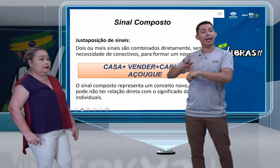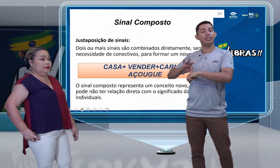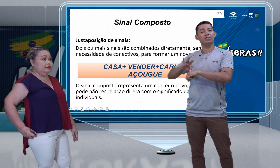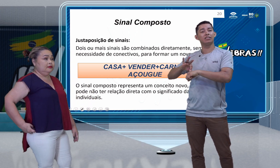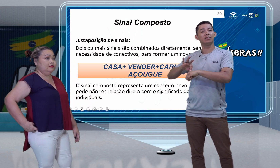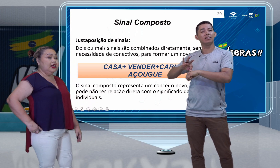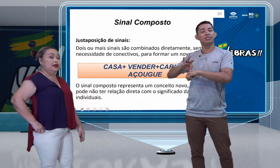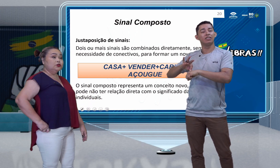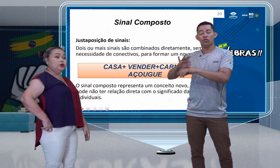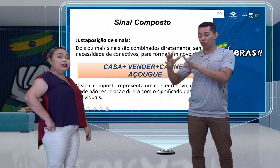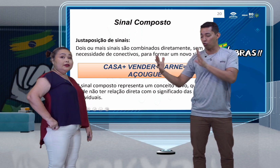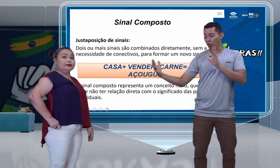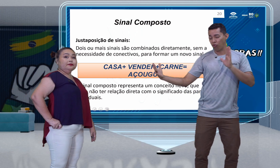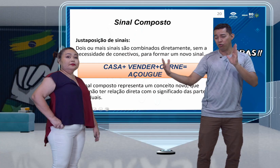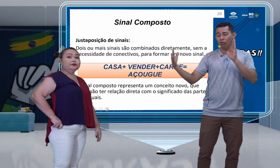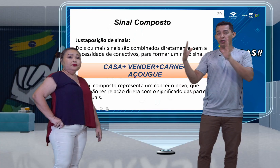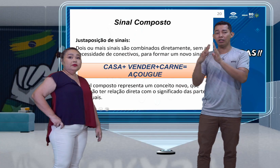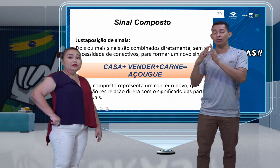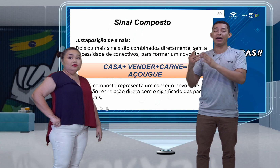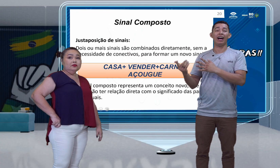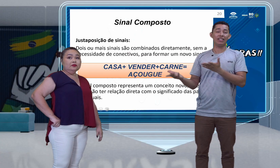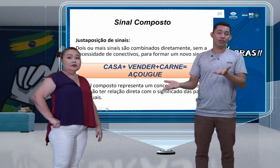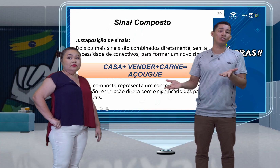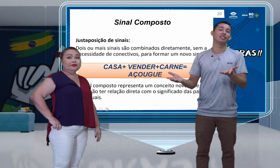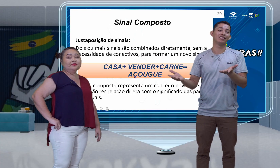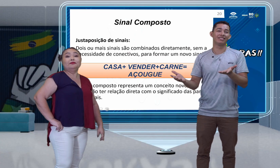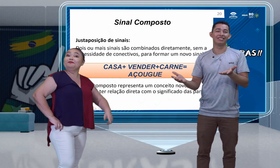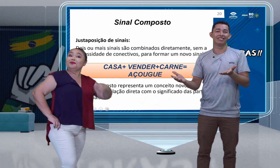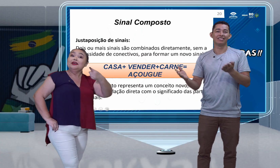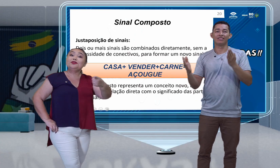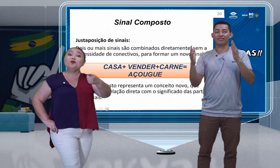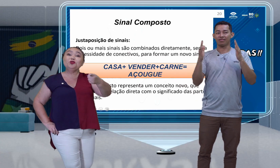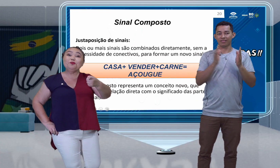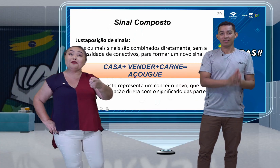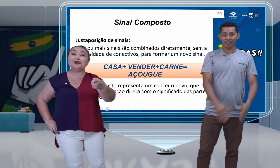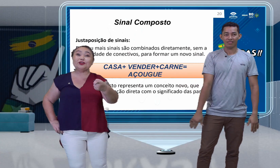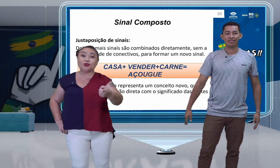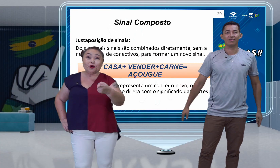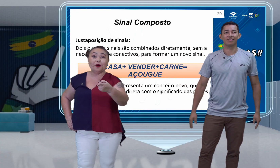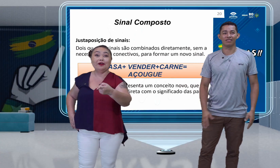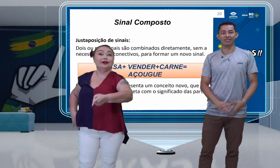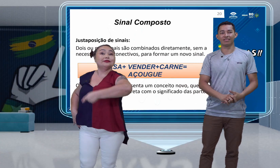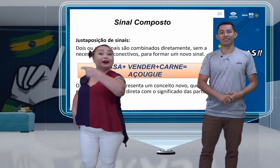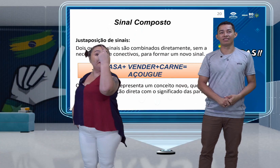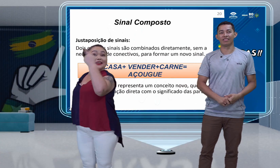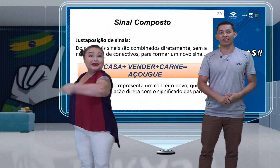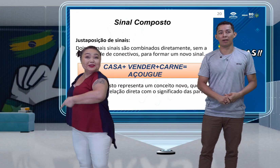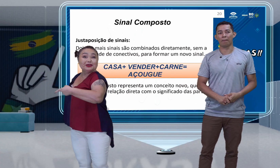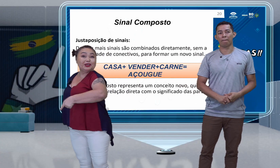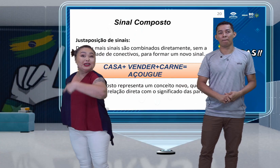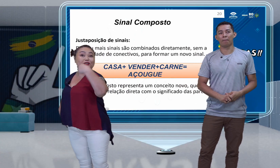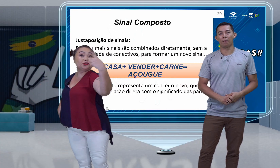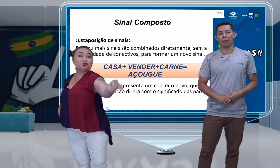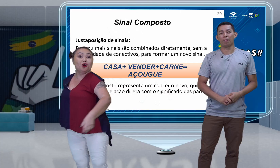carne. É isso aí. Tudo isso é açougue. Então, quando o professor está falando aqui